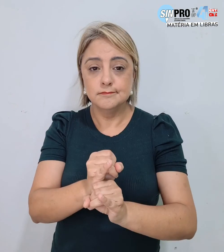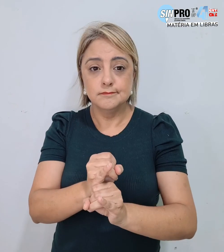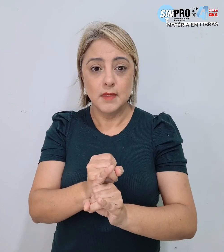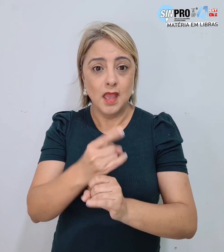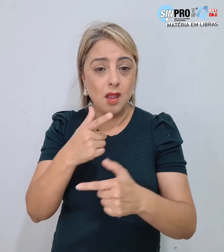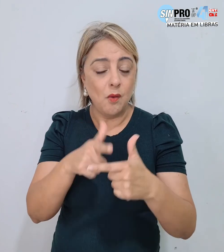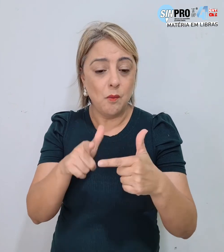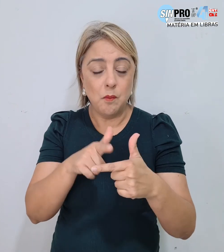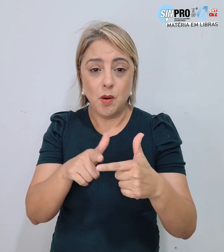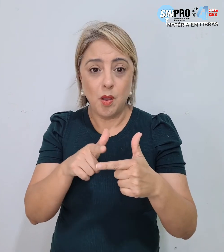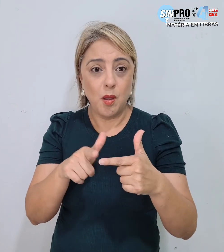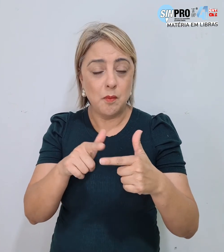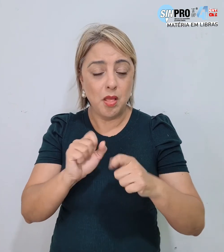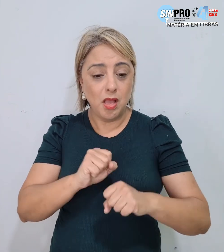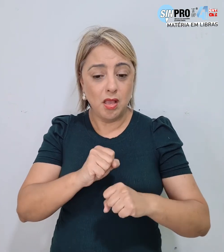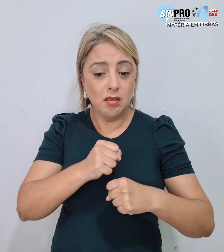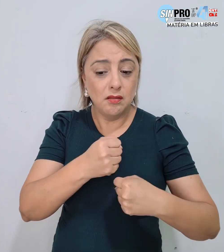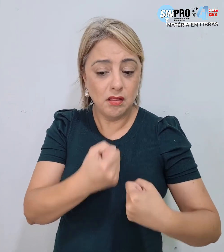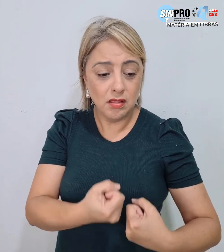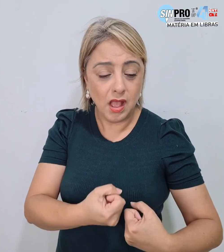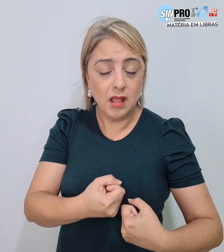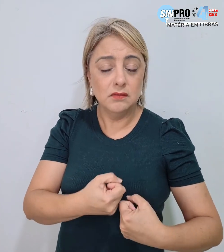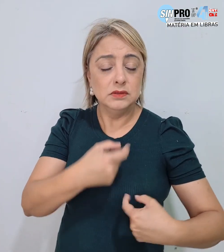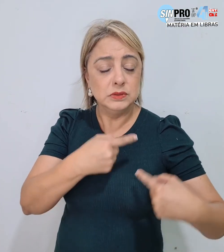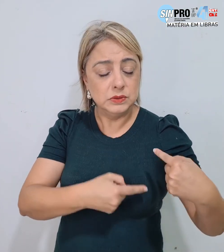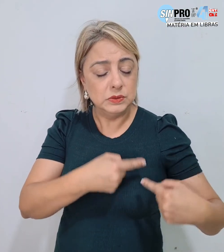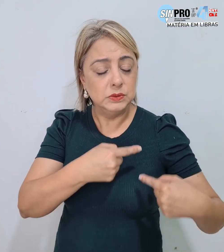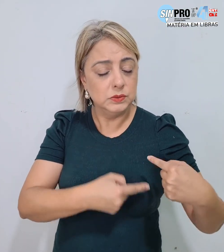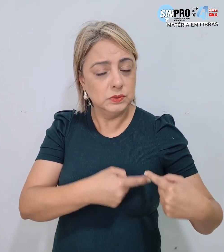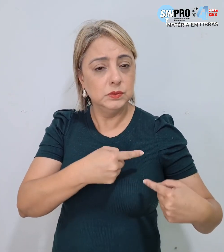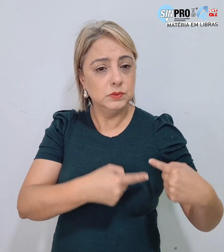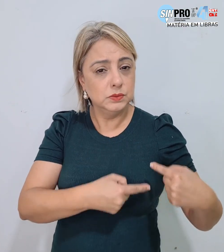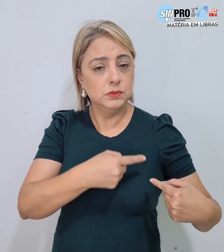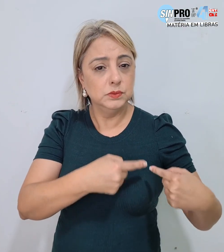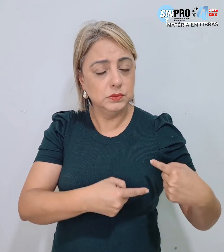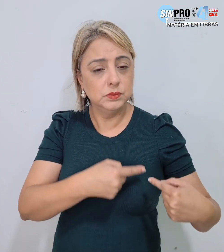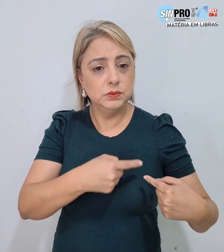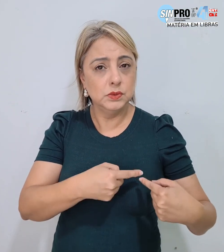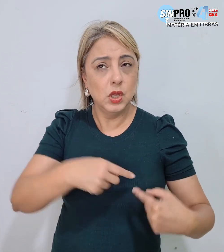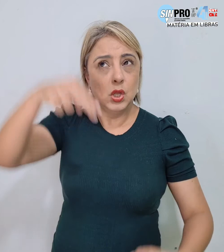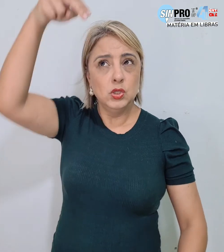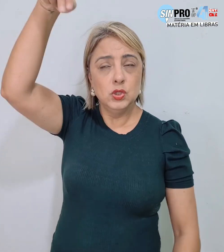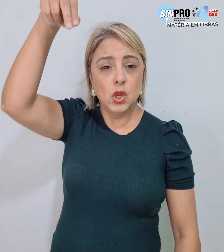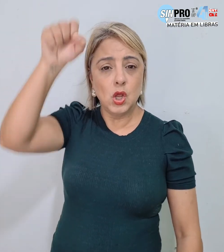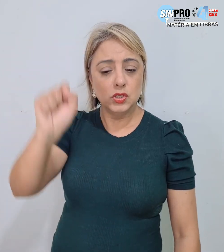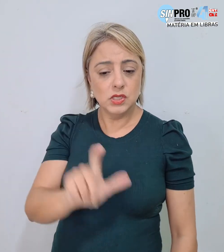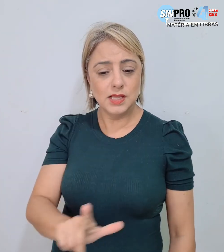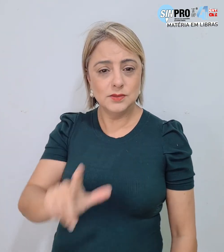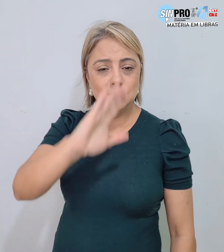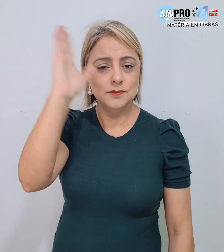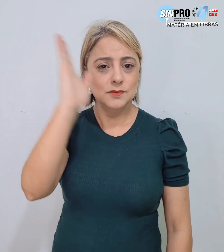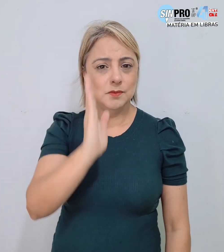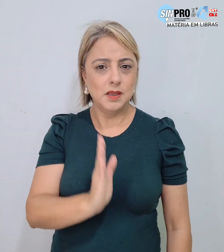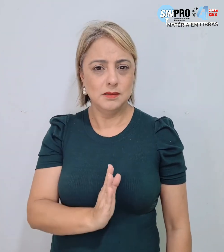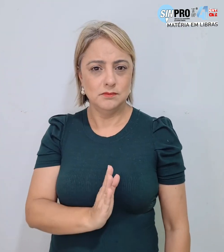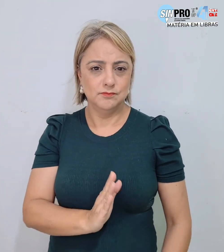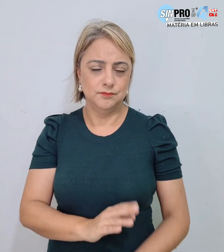e são problemas enfrentados e discutidos é de norte a sul do país